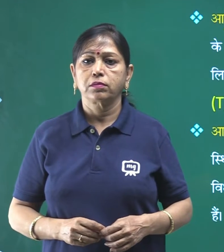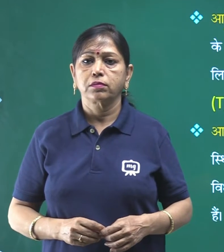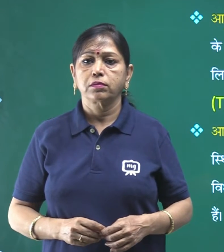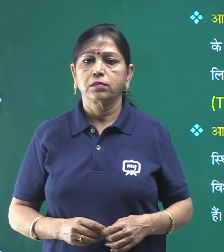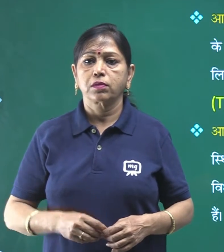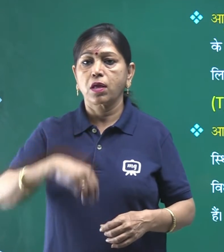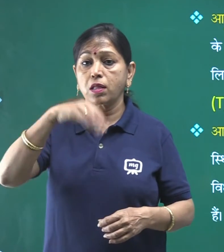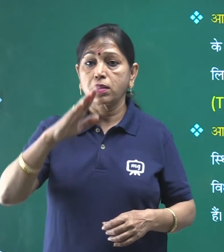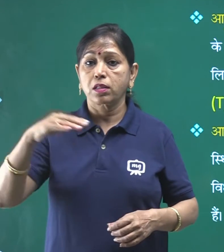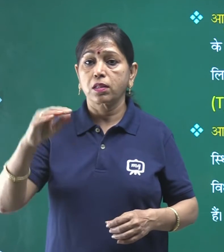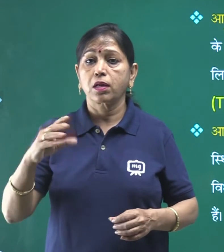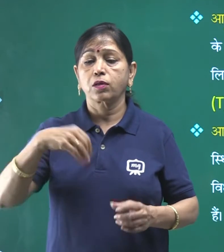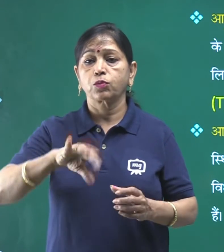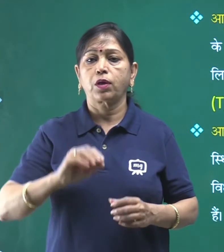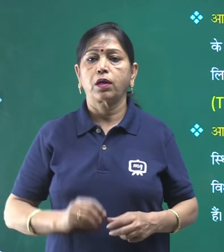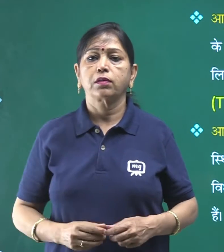तरंग द्वारा